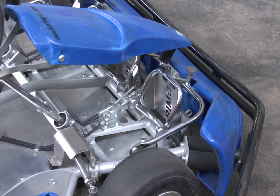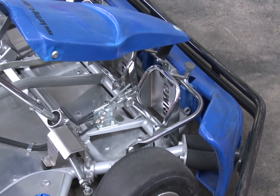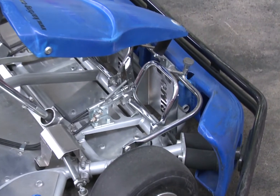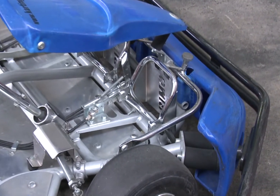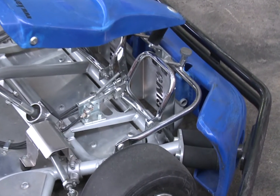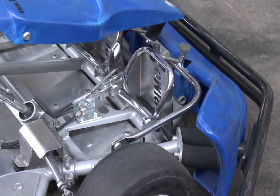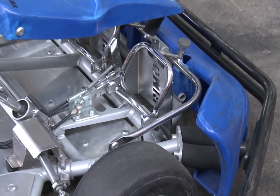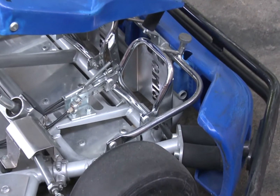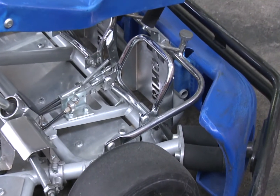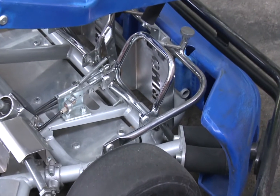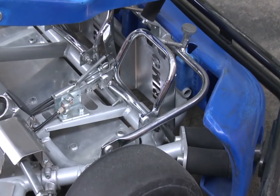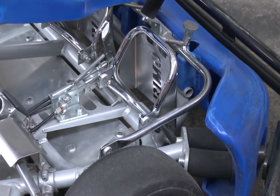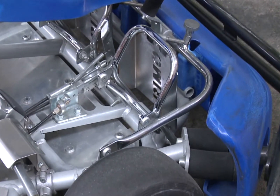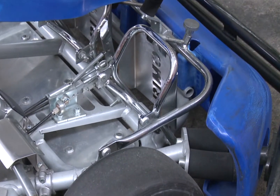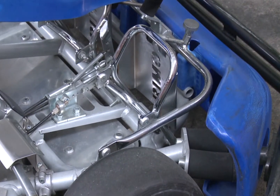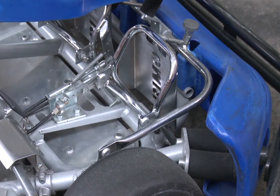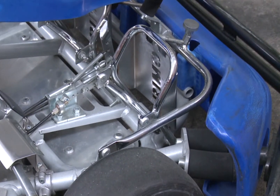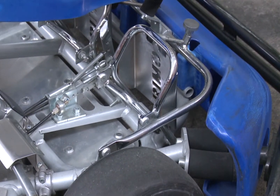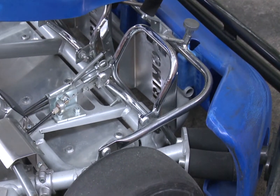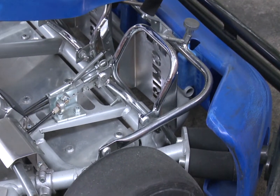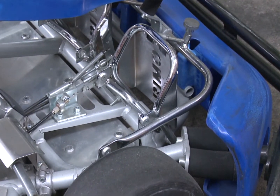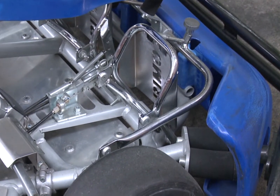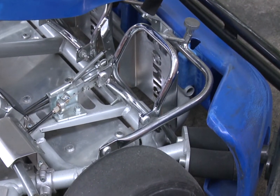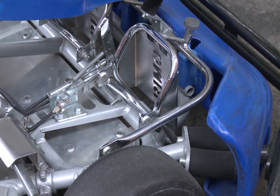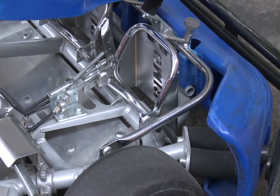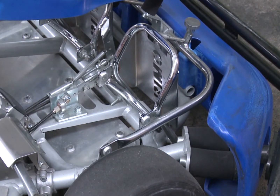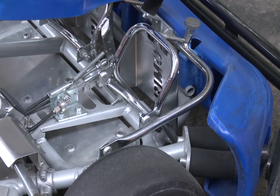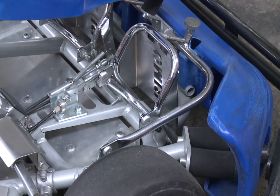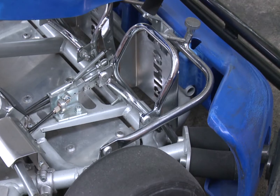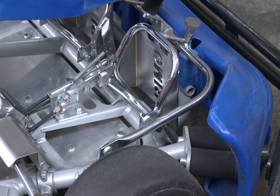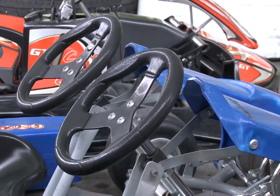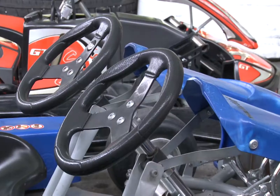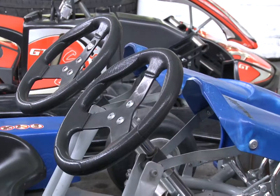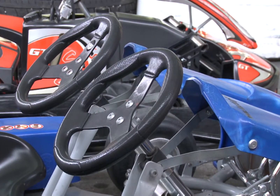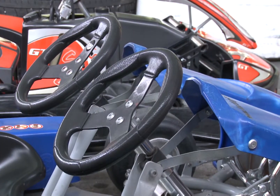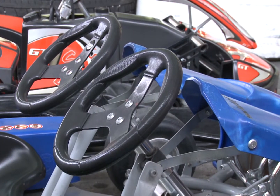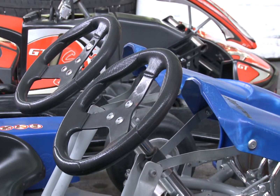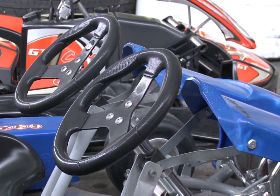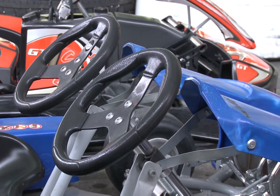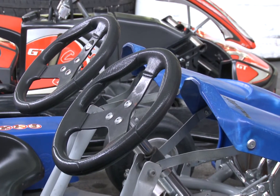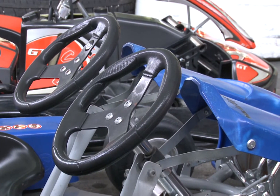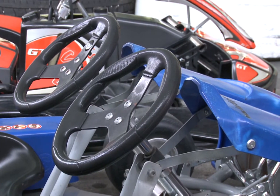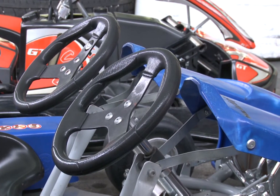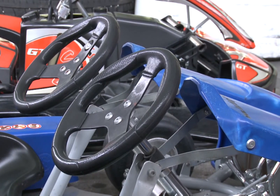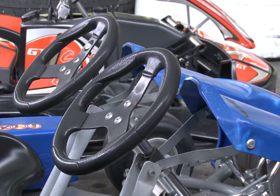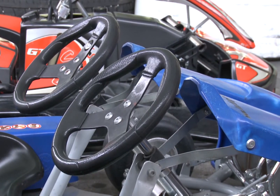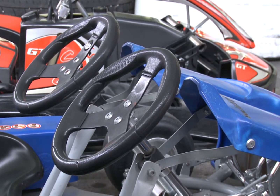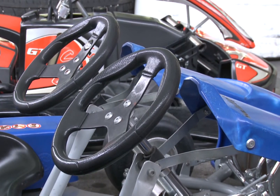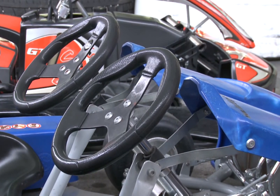zapal. Ja, pa bo vreo, ne? Ja, Pa vidi. tole vsega. Alo, lahko bi bolj.